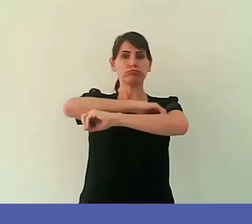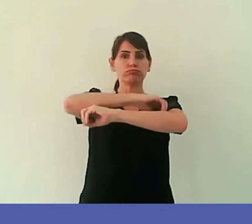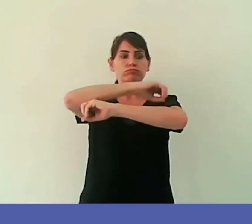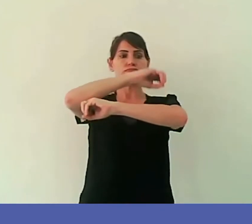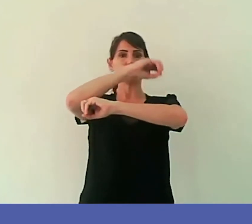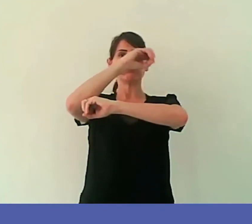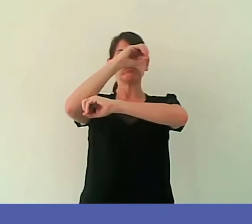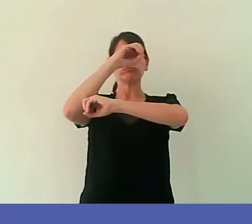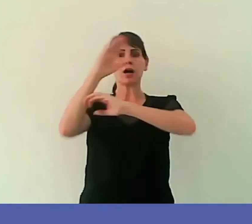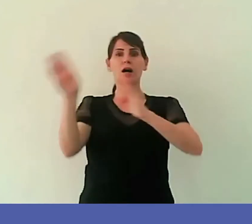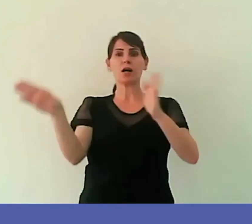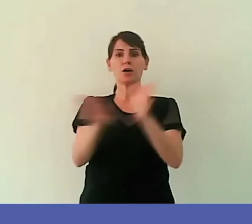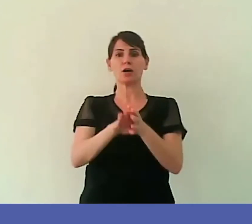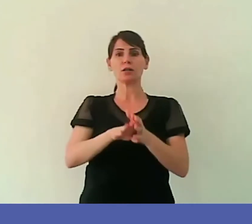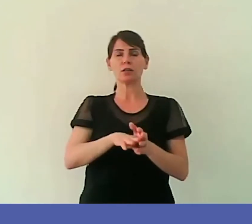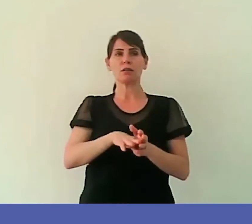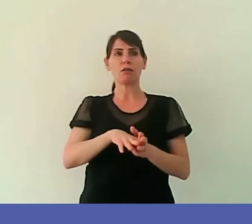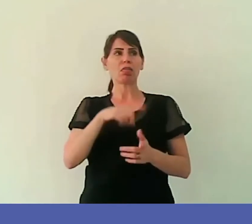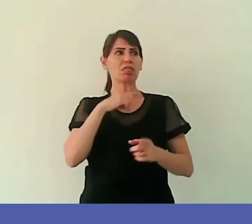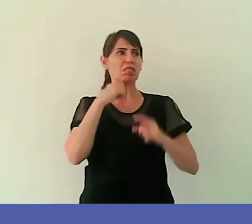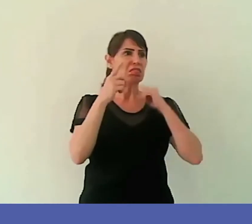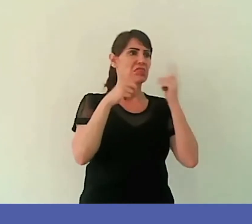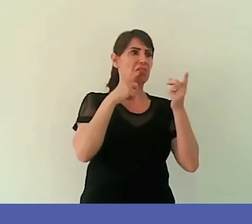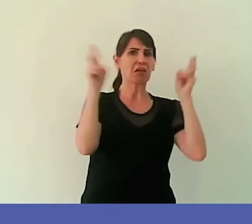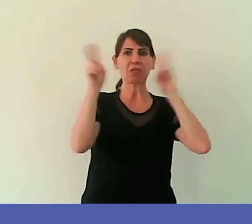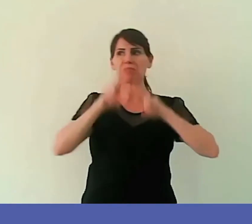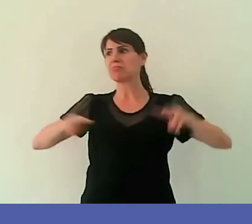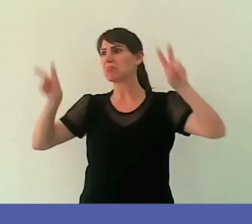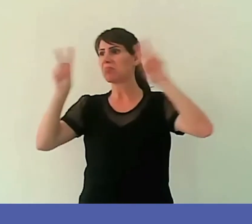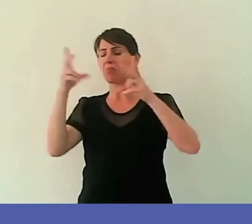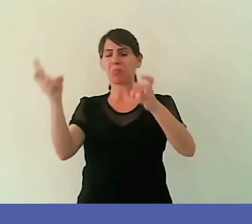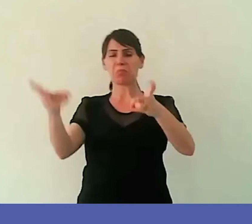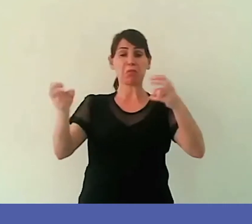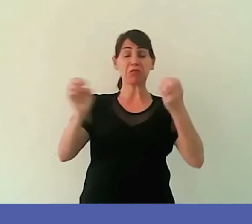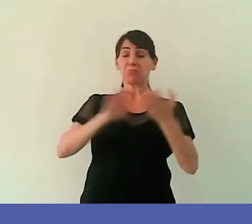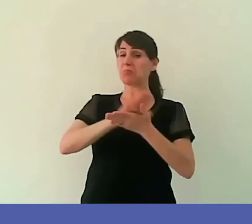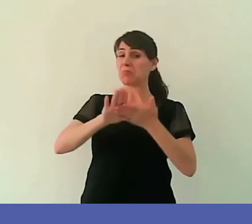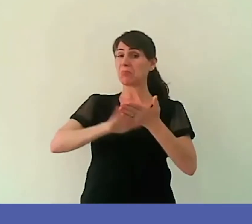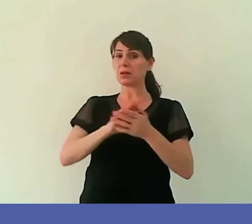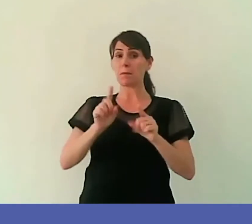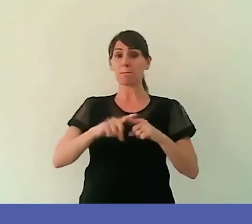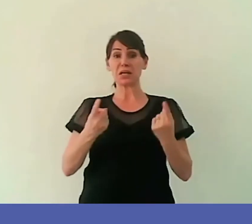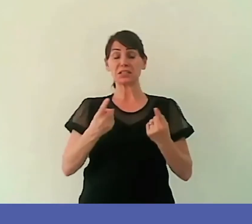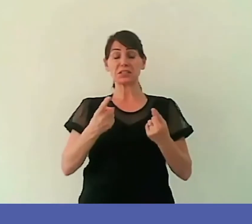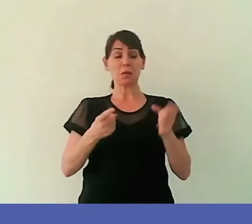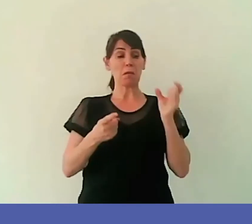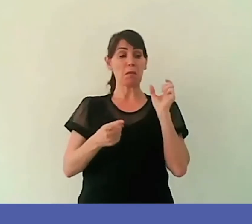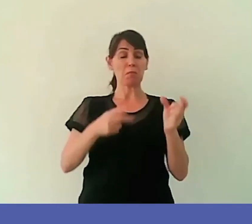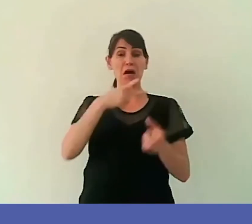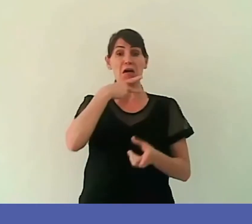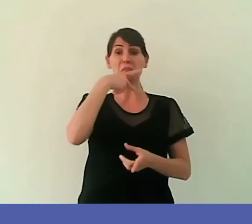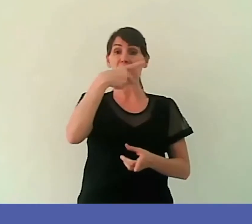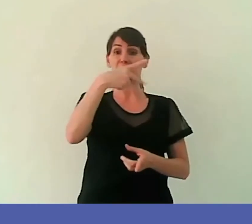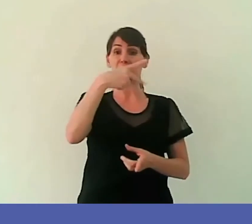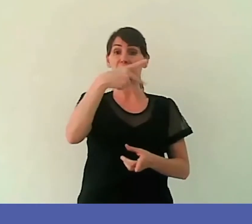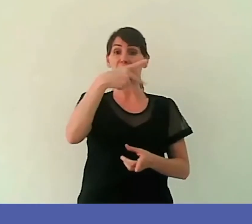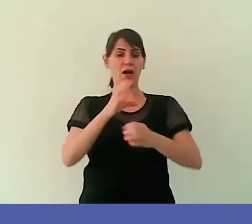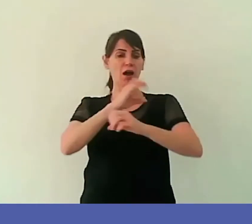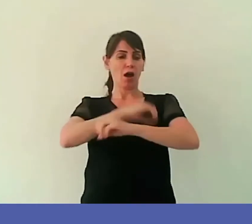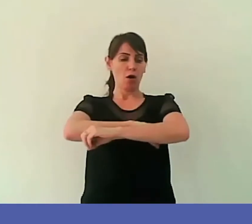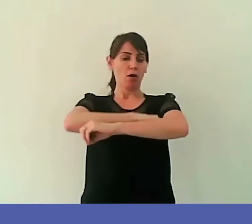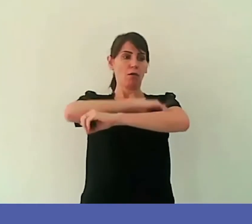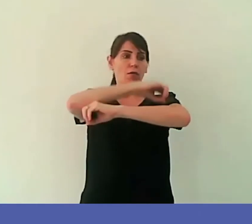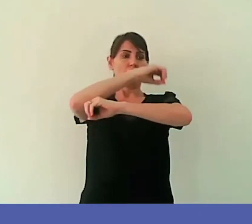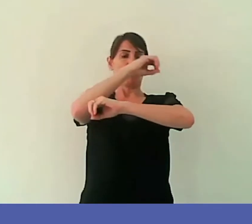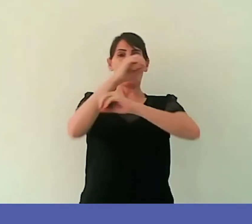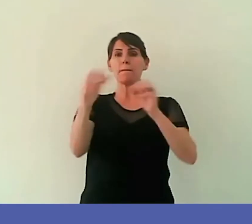está vendo, mas pela palavra profética, né, nós vimos que a aurora está chegando, não